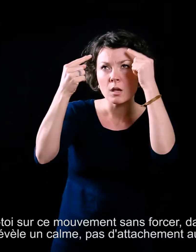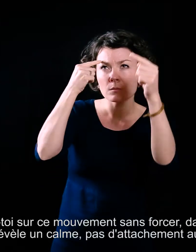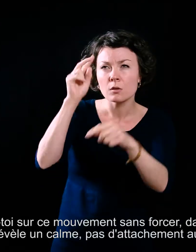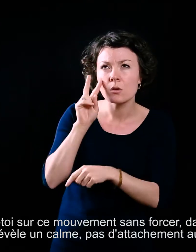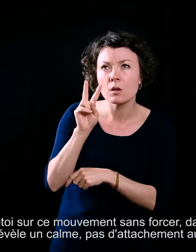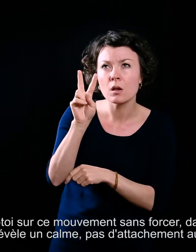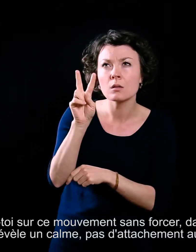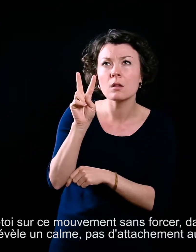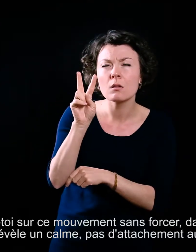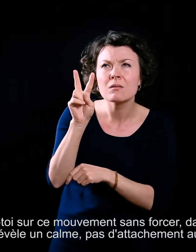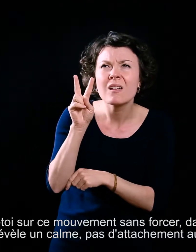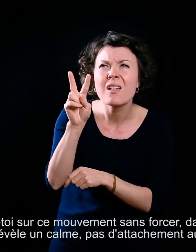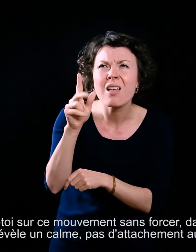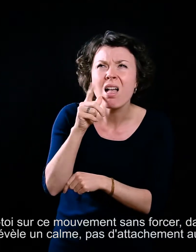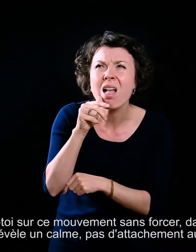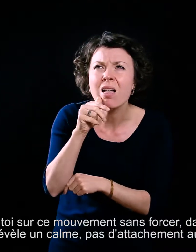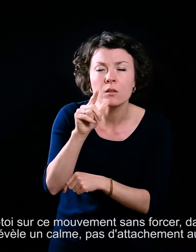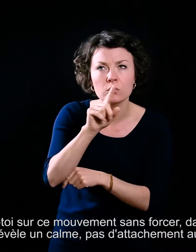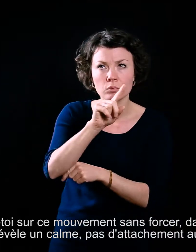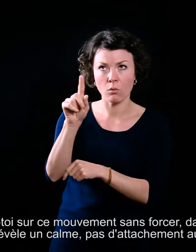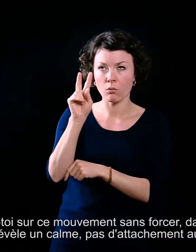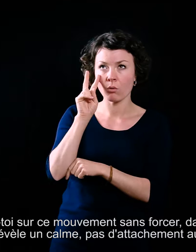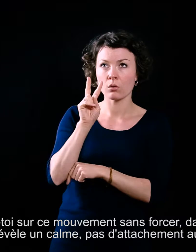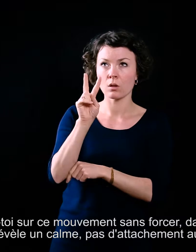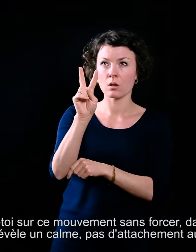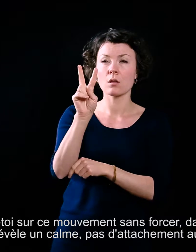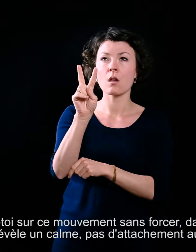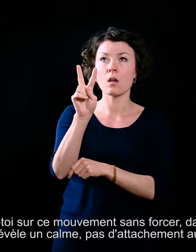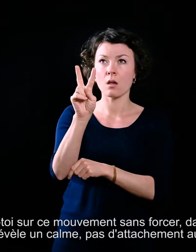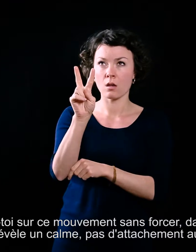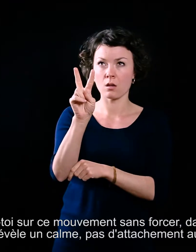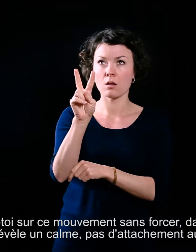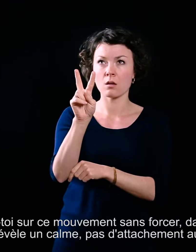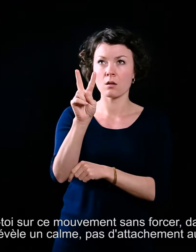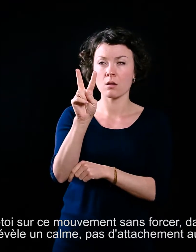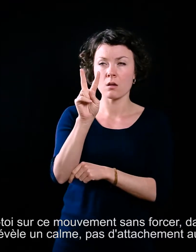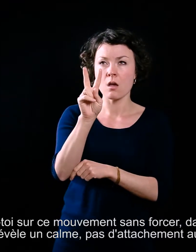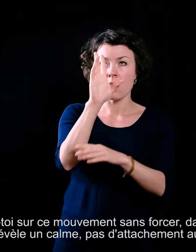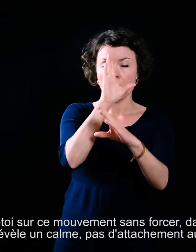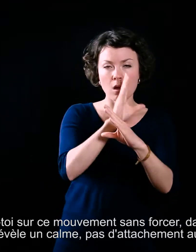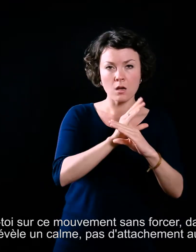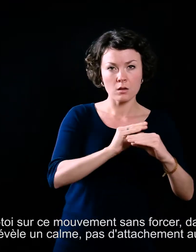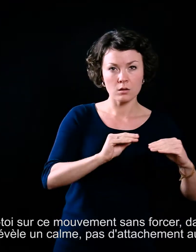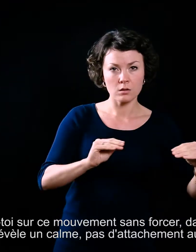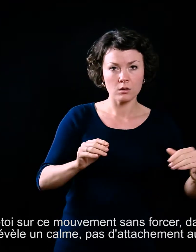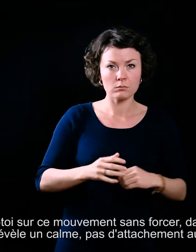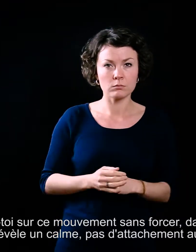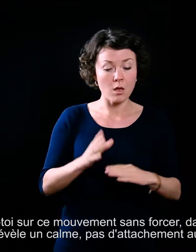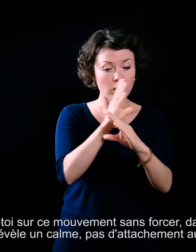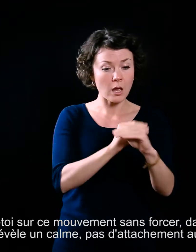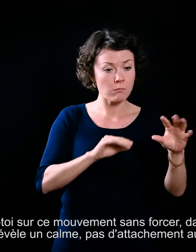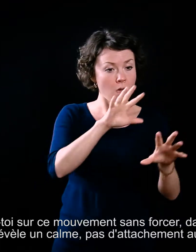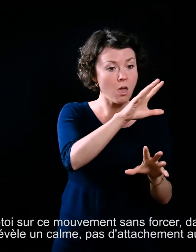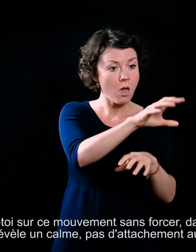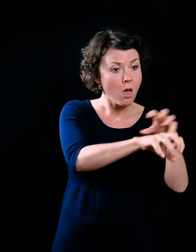Établis-toi sur ce mouvement sans forcer. Dans cet état se révèle un calme. Pas d'attachement au